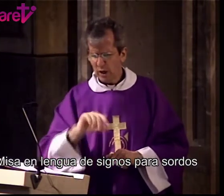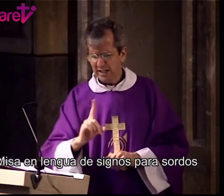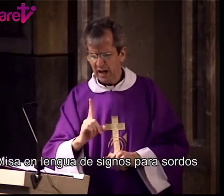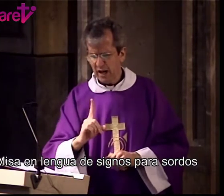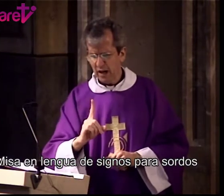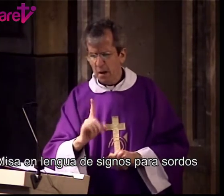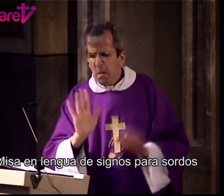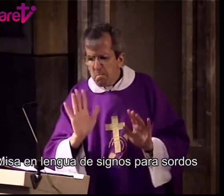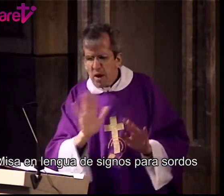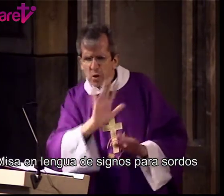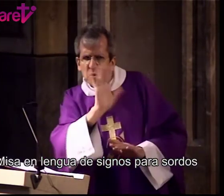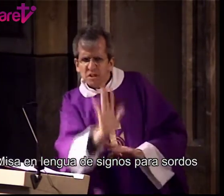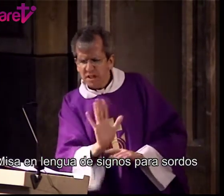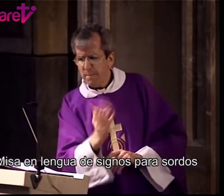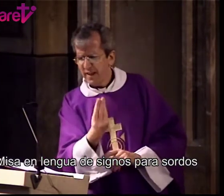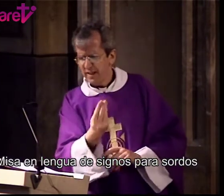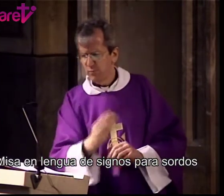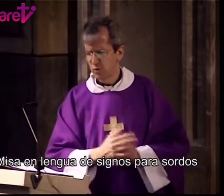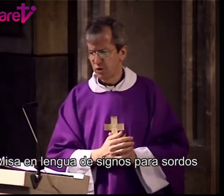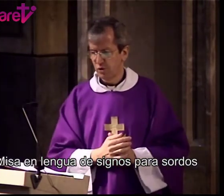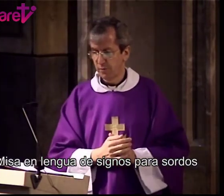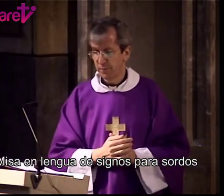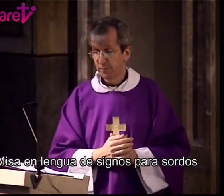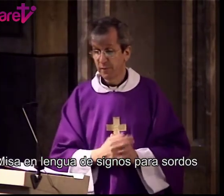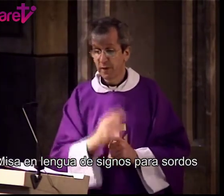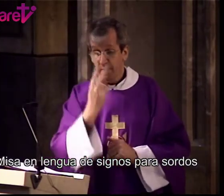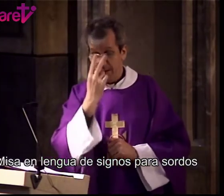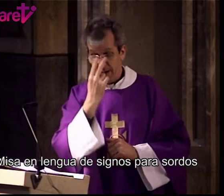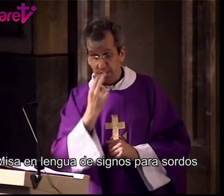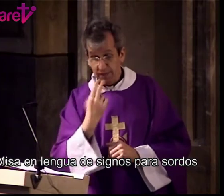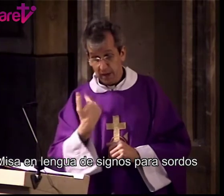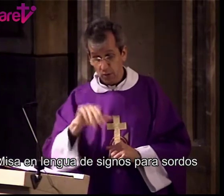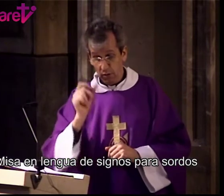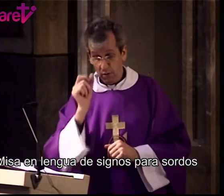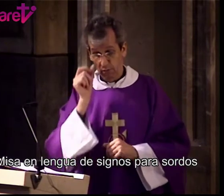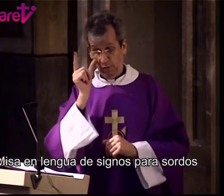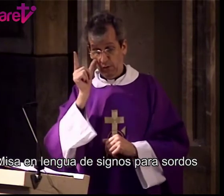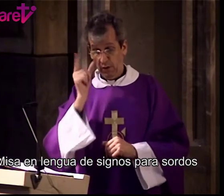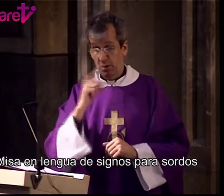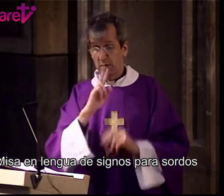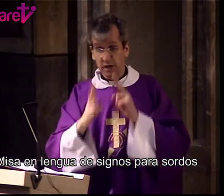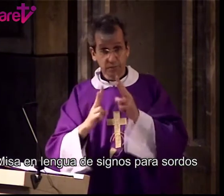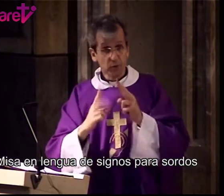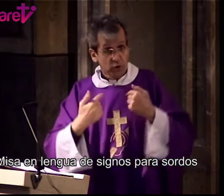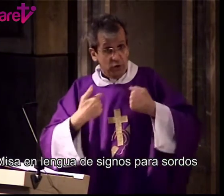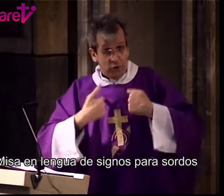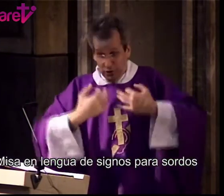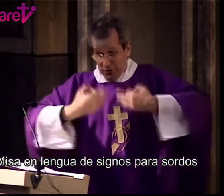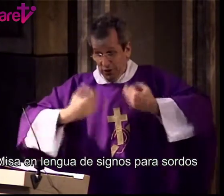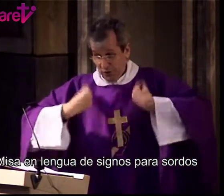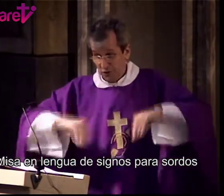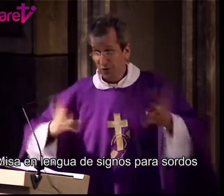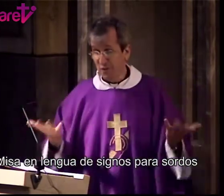él, pero se parece mucho. El ciego respondió: Soy yo